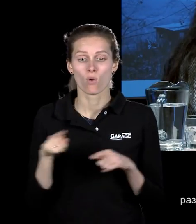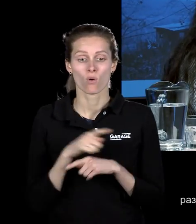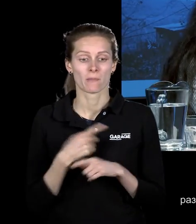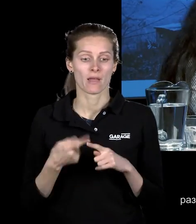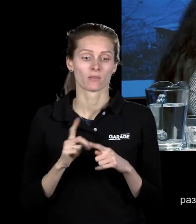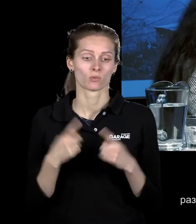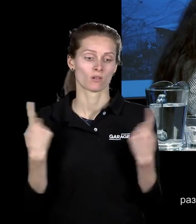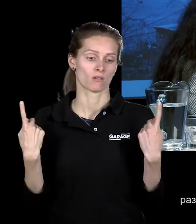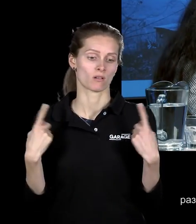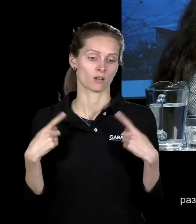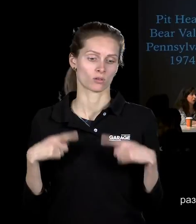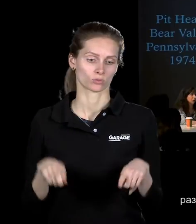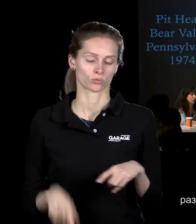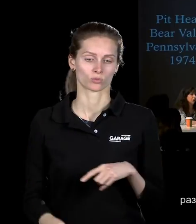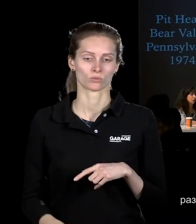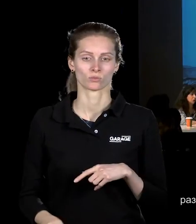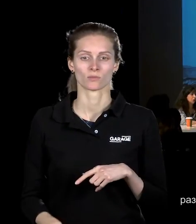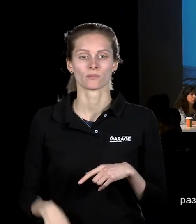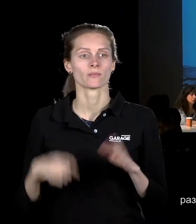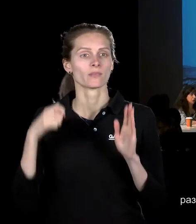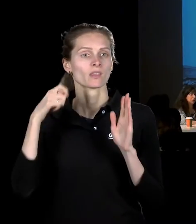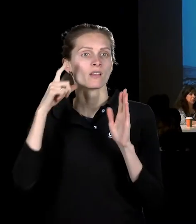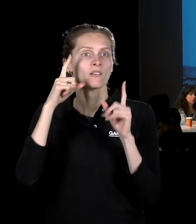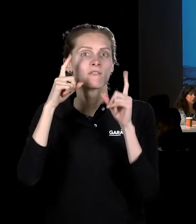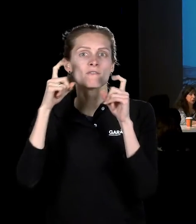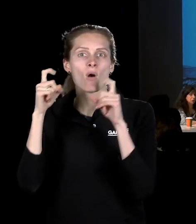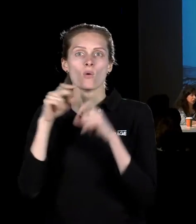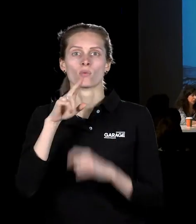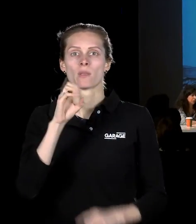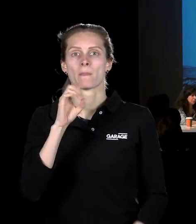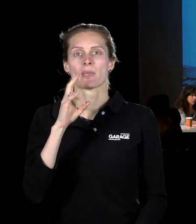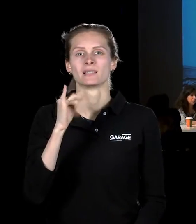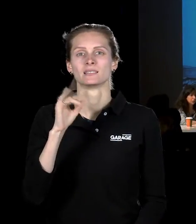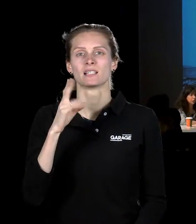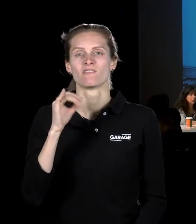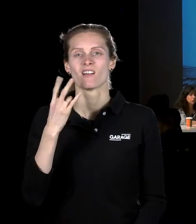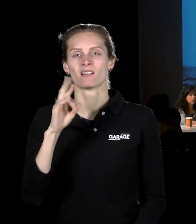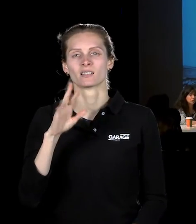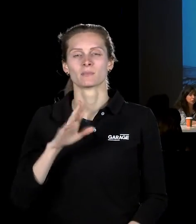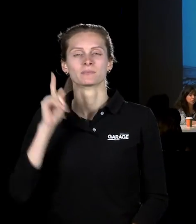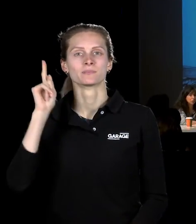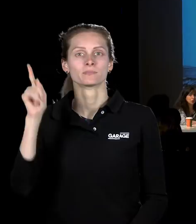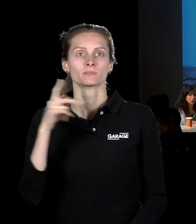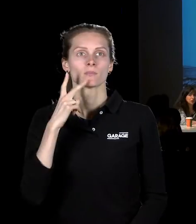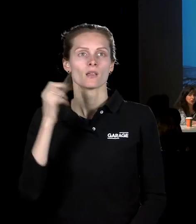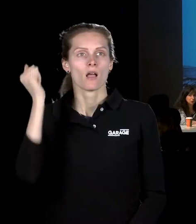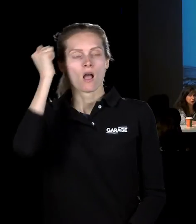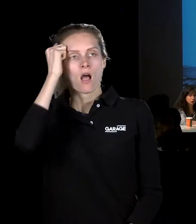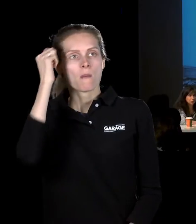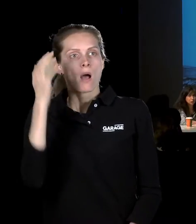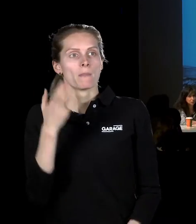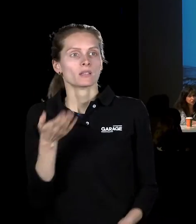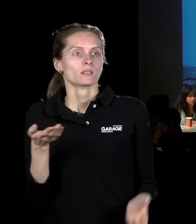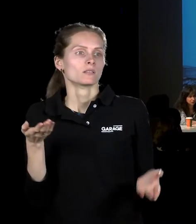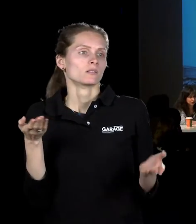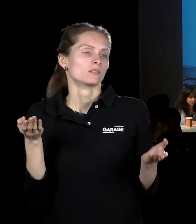разрушение, вот как прекрасные вот эти снятые в Пенсильвании штуки, которые действительно выглядят абсолютно памятниками заброшенной,